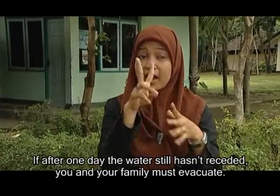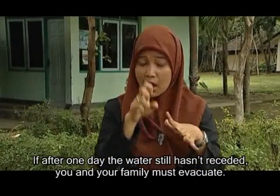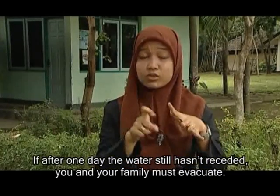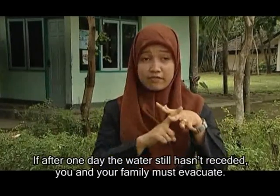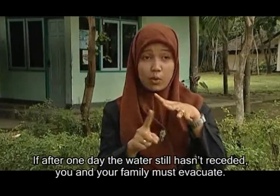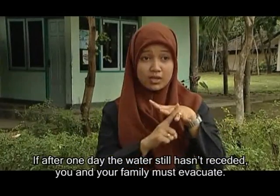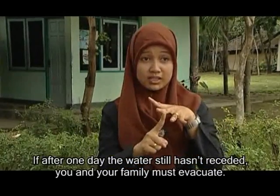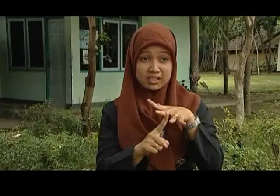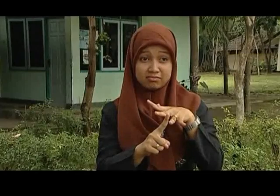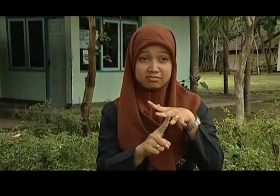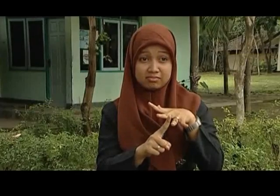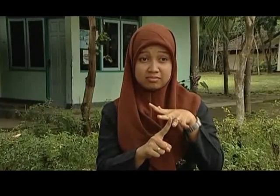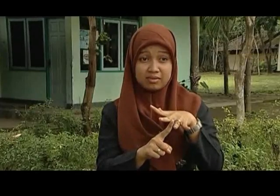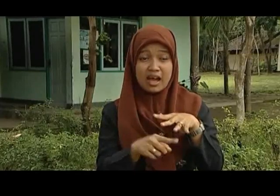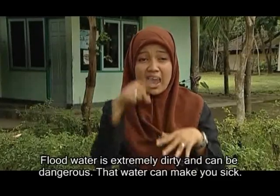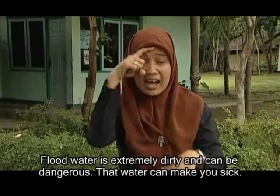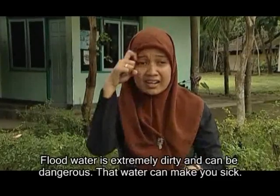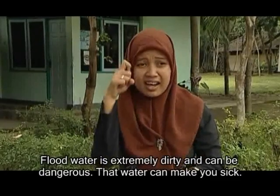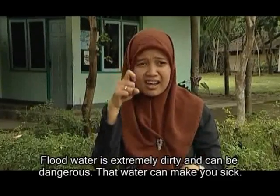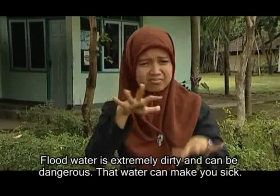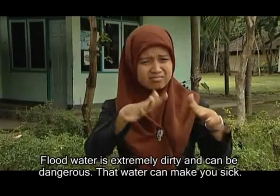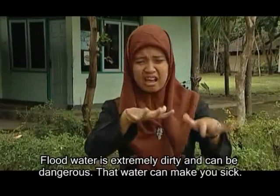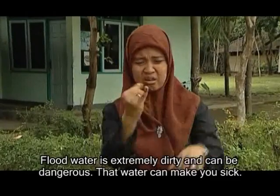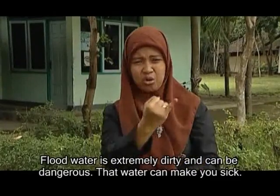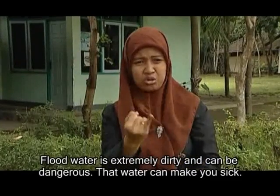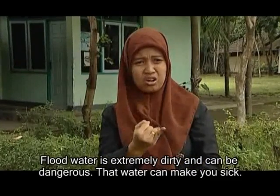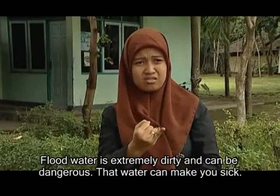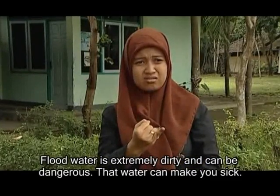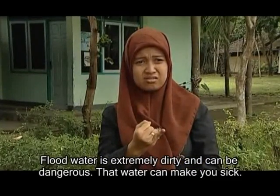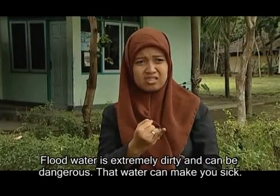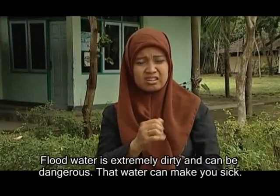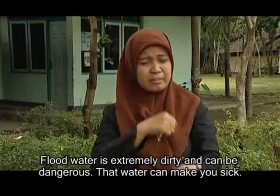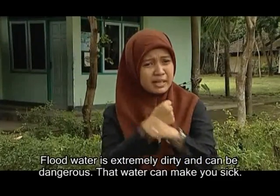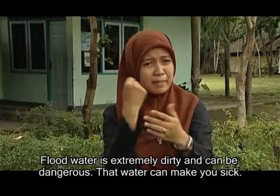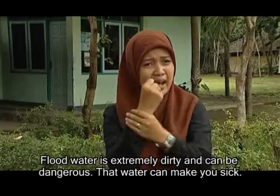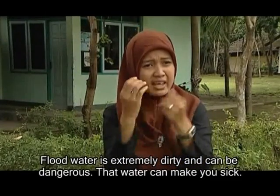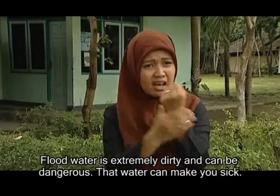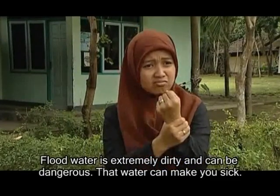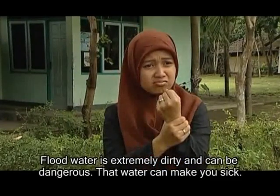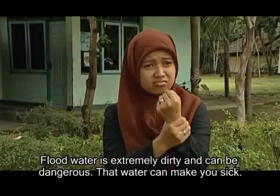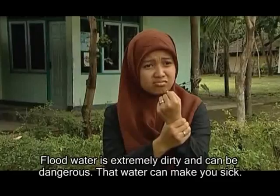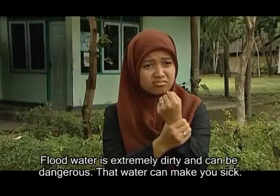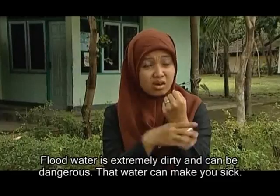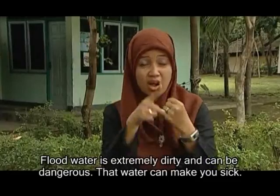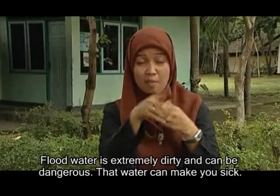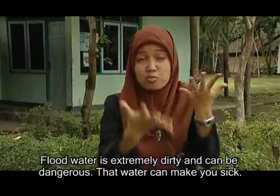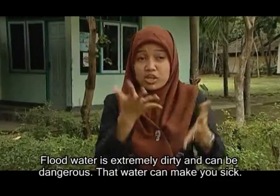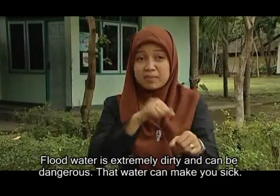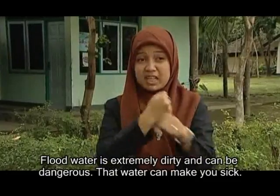harus evakuasi. Karena air kotor dan bisa berbahaya. Kamu mungkin bisa